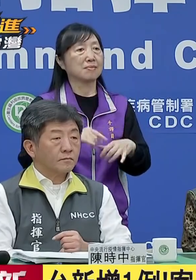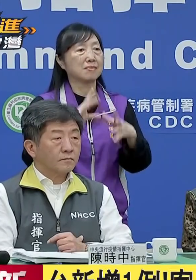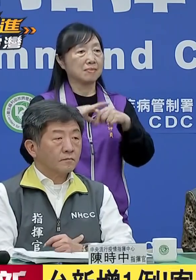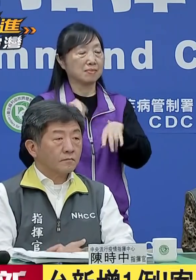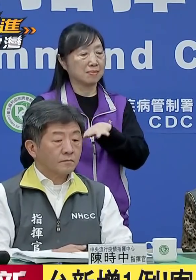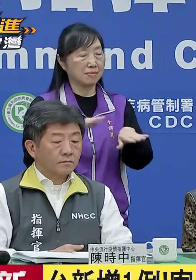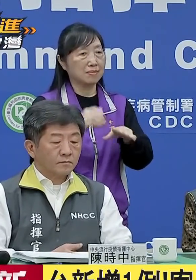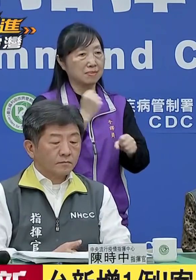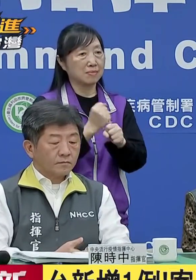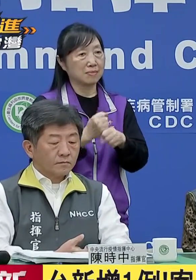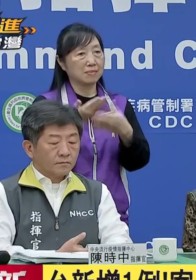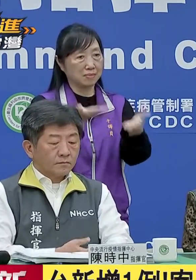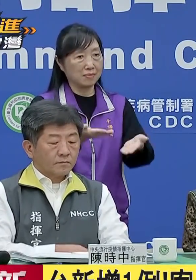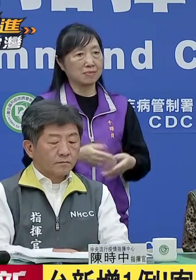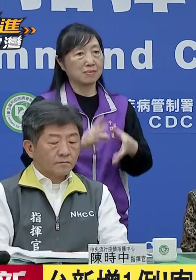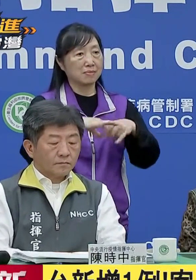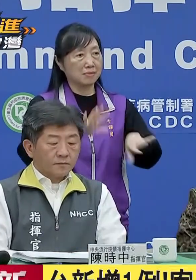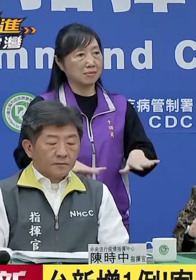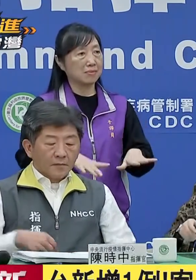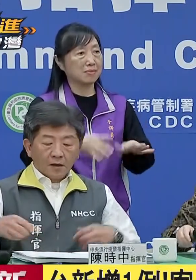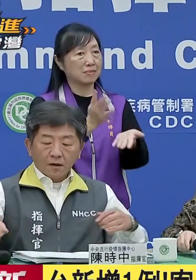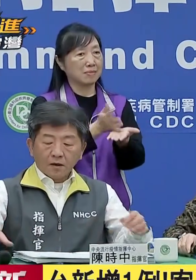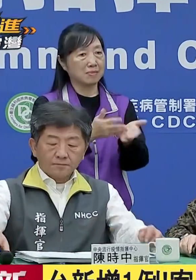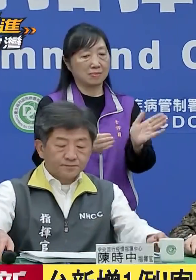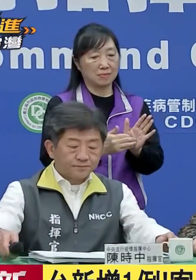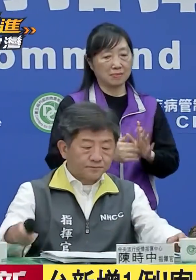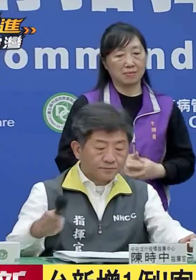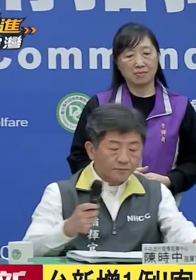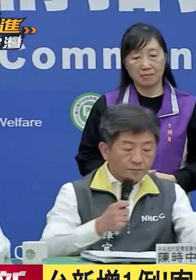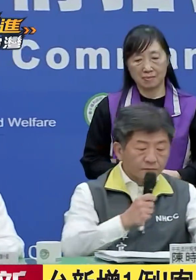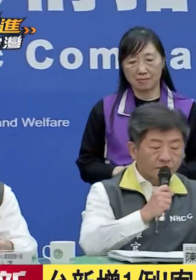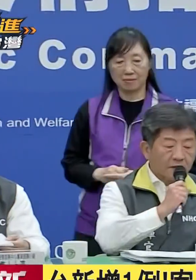量以上我先简单做一个说明。